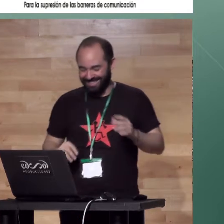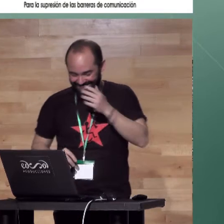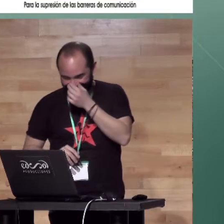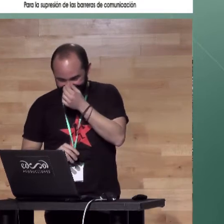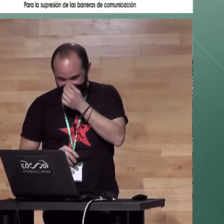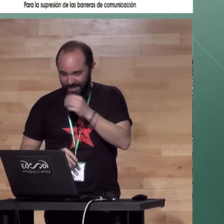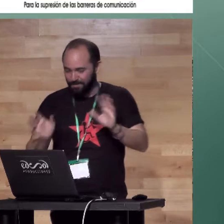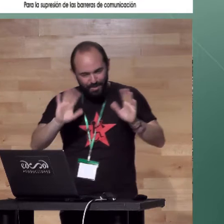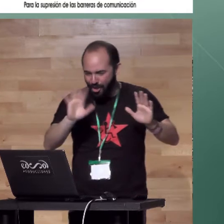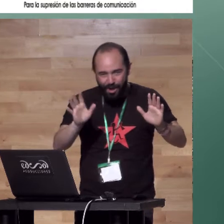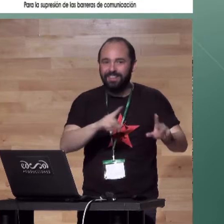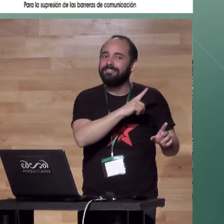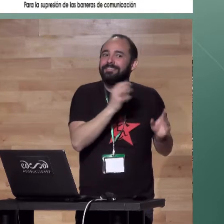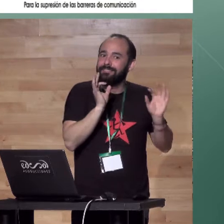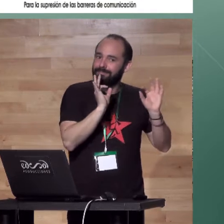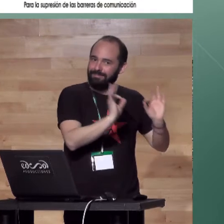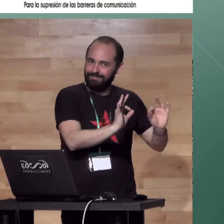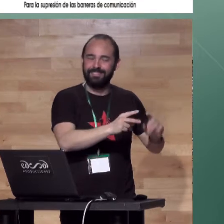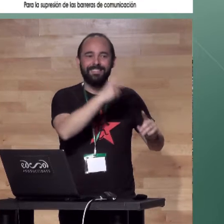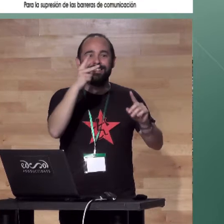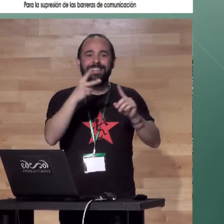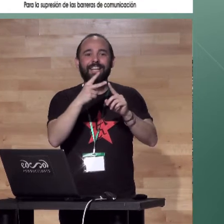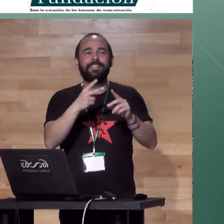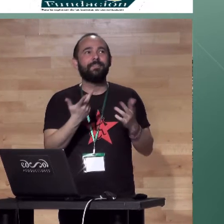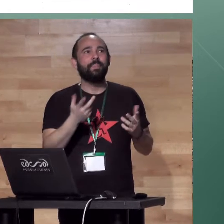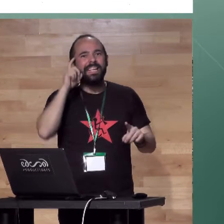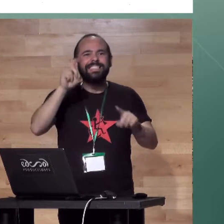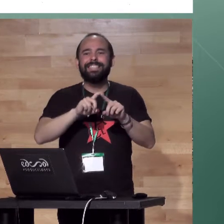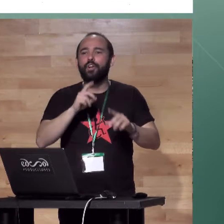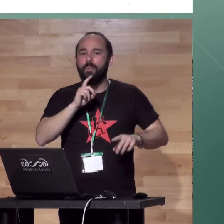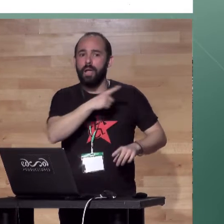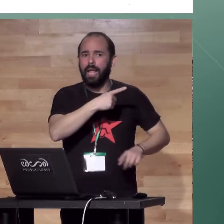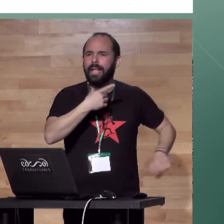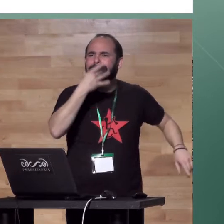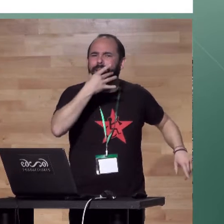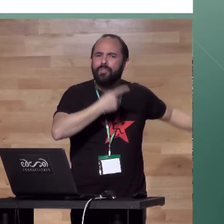Bueno, depende del momento, decís. Bueno, es como es.